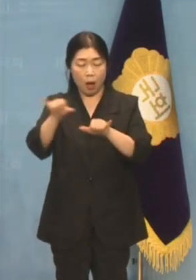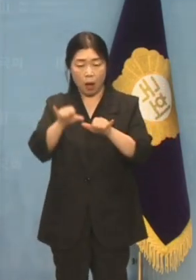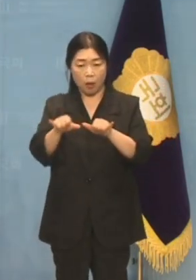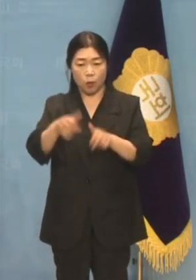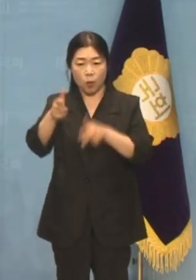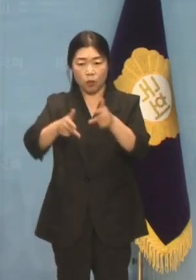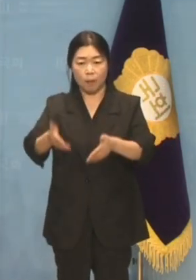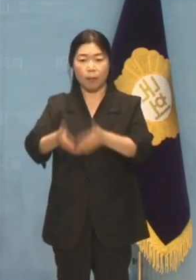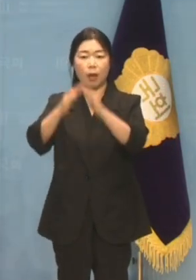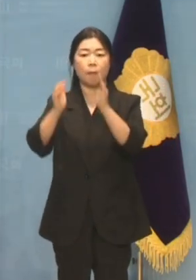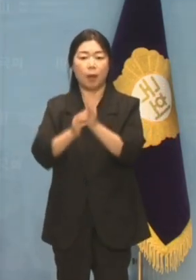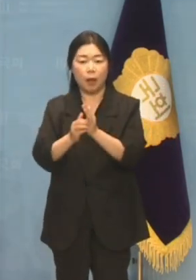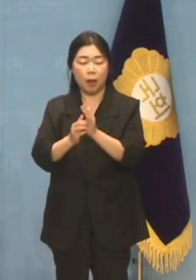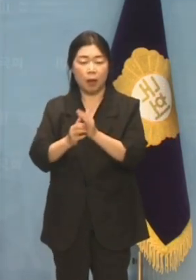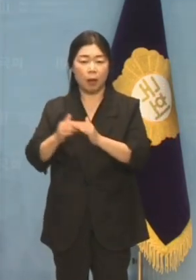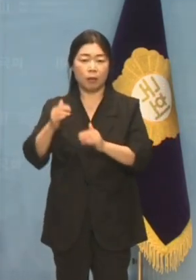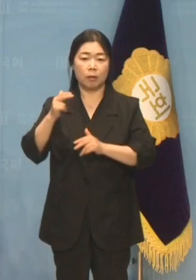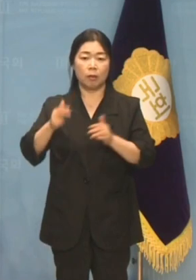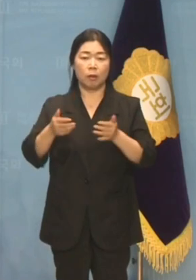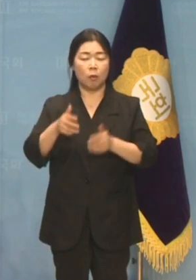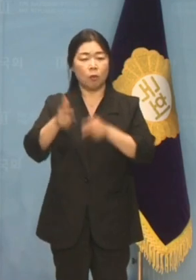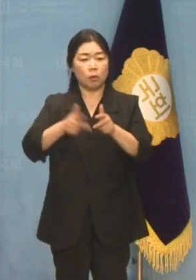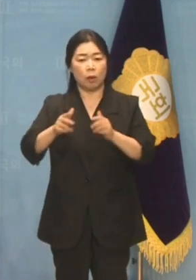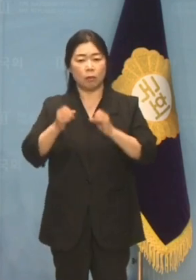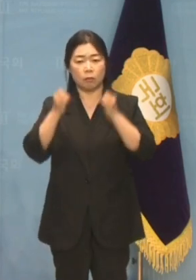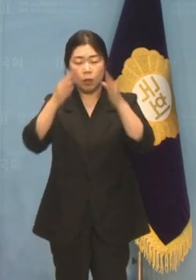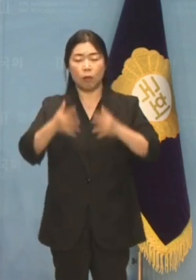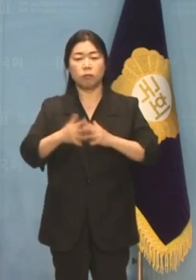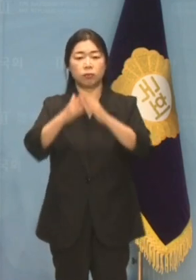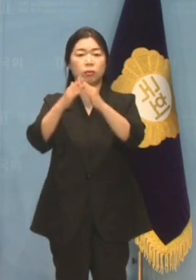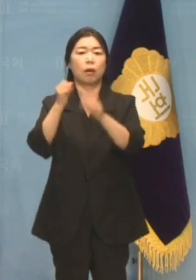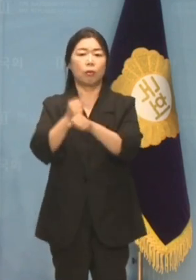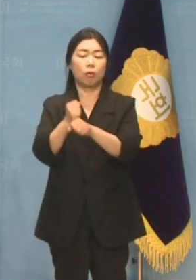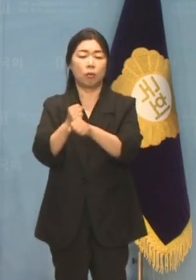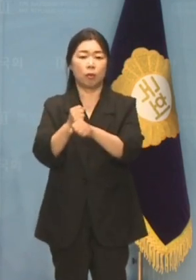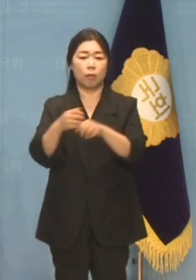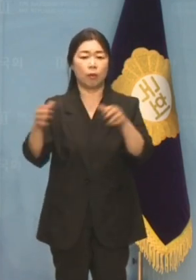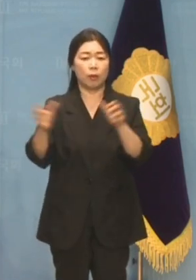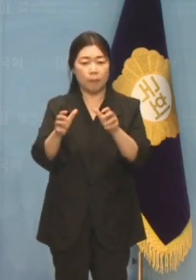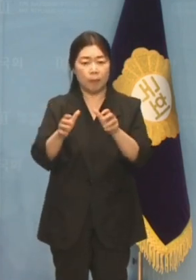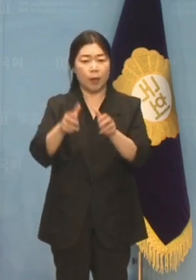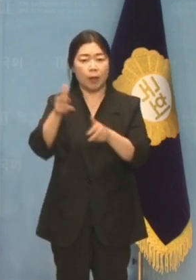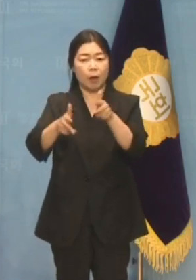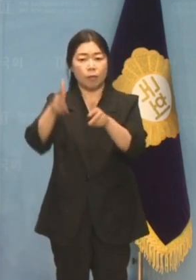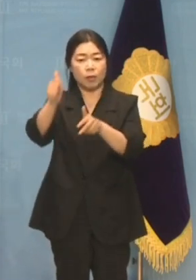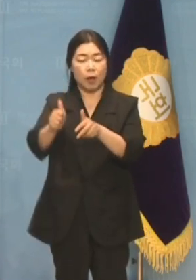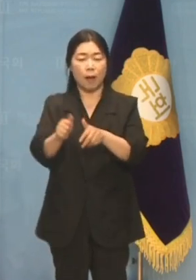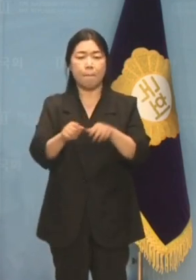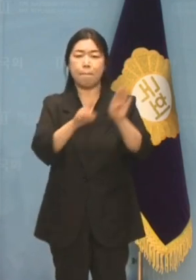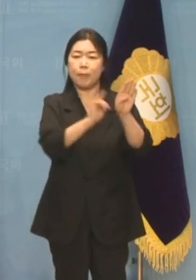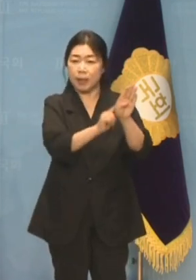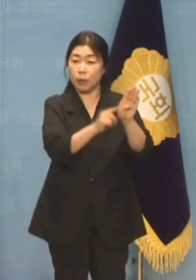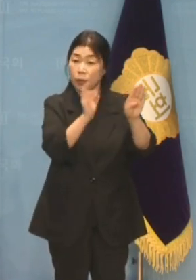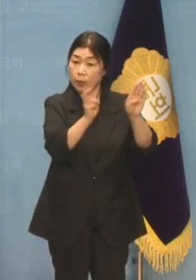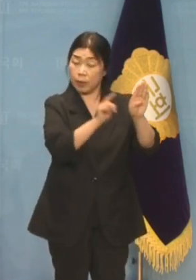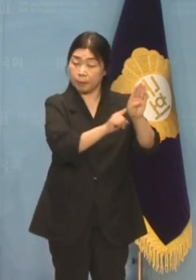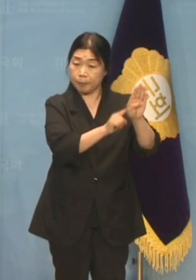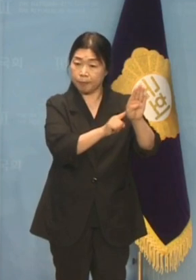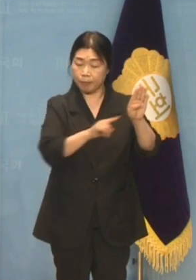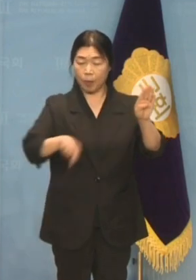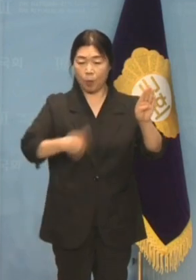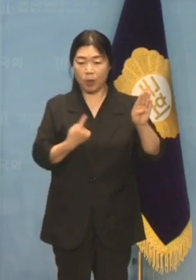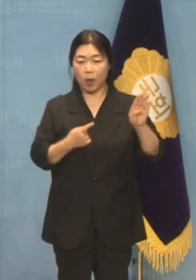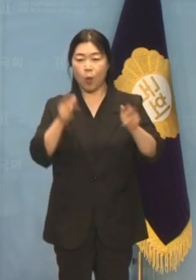사업을 추진하였고 공단 내 집단에너지 사업자 B의 전기 공급 구역에 자신들의